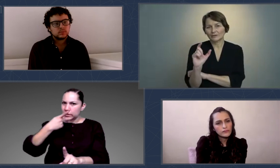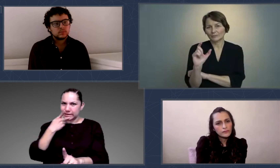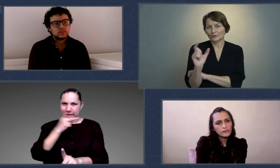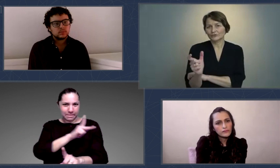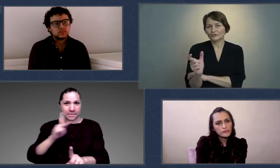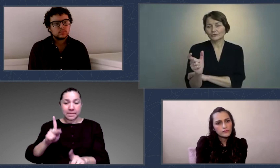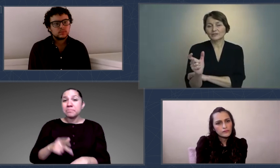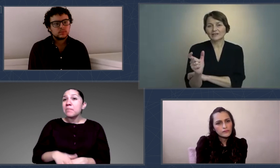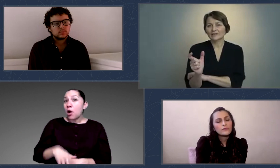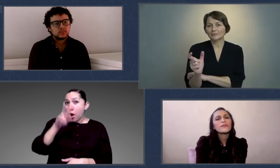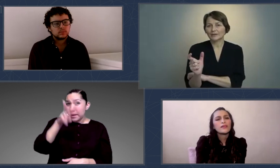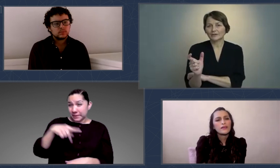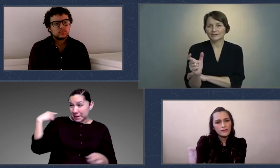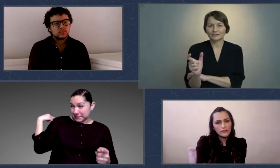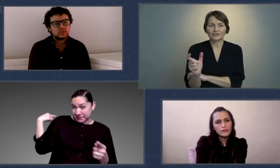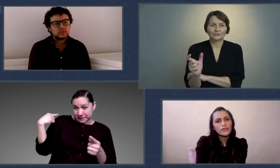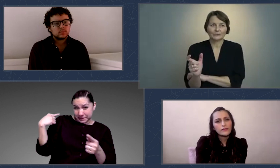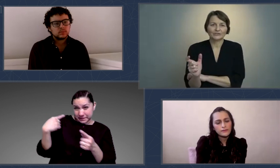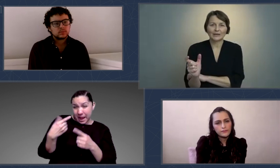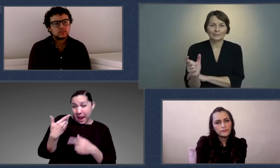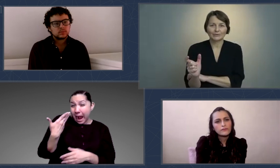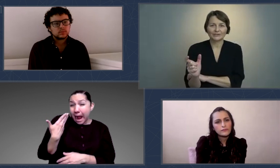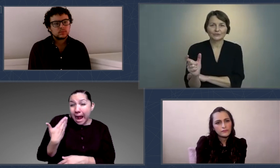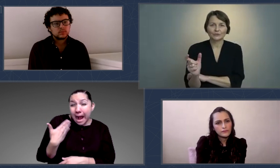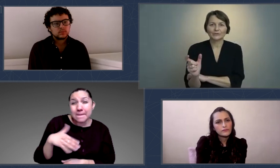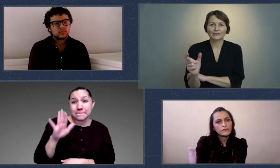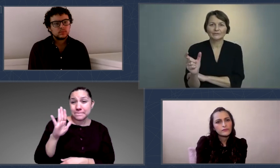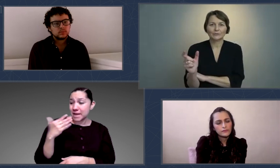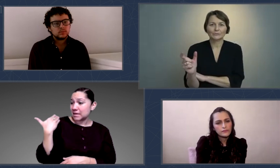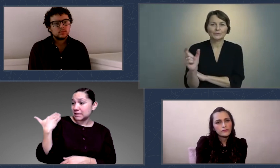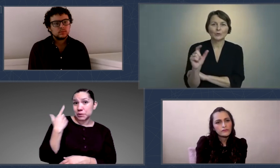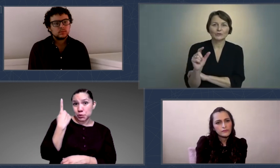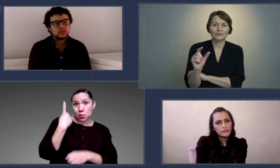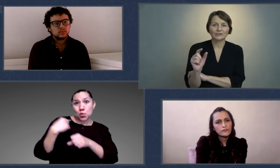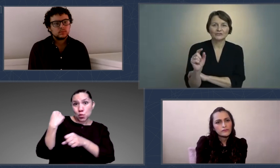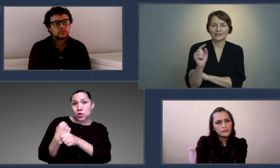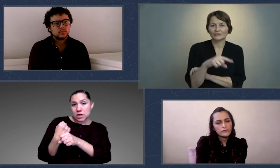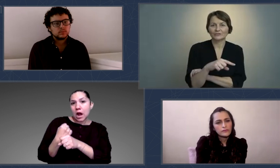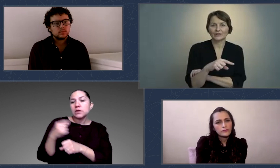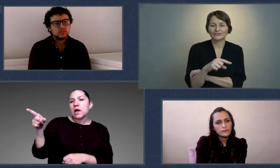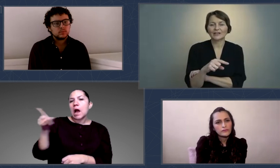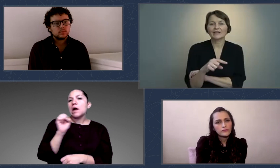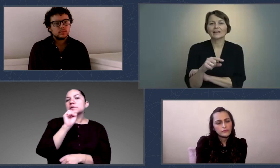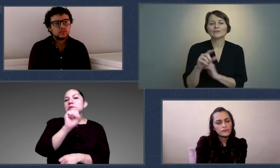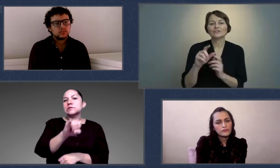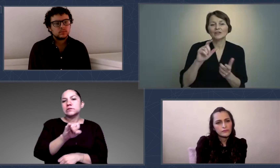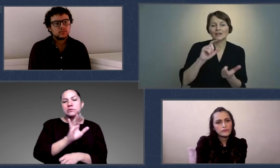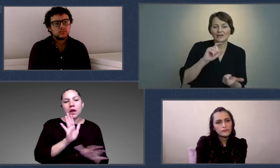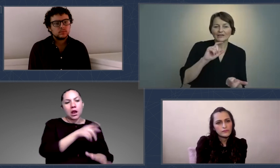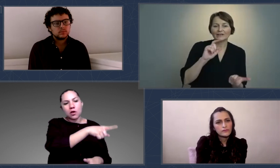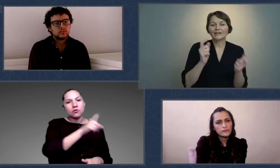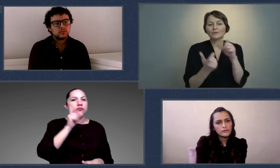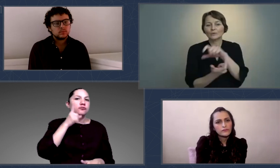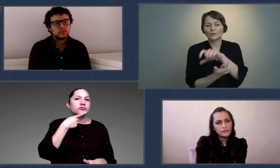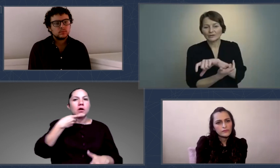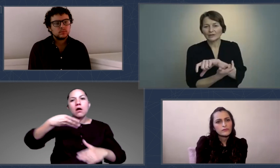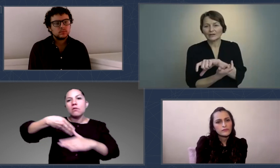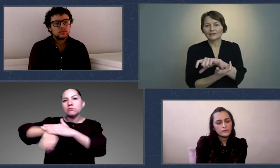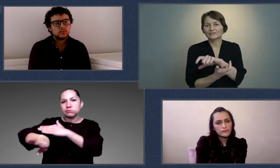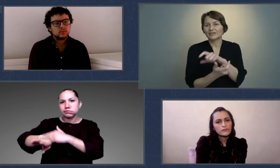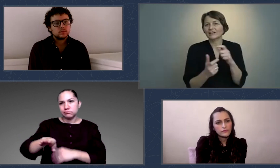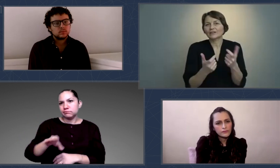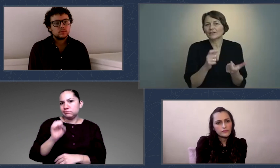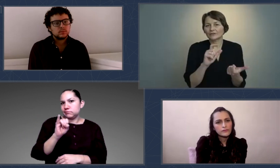y apenas acaban de comenzar el primer intérprete sordo a participar en el mismo programa.